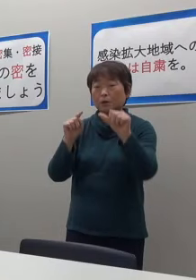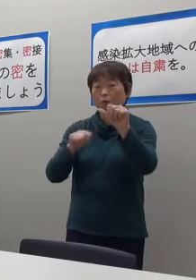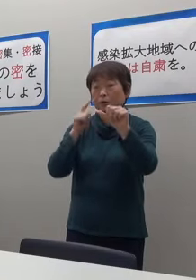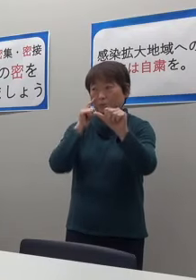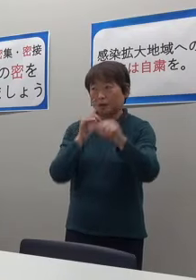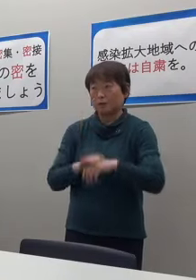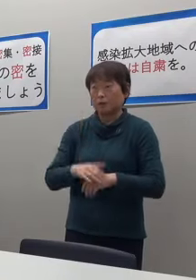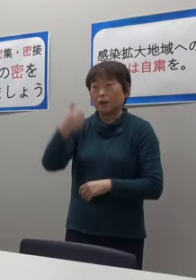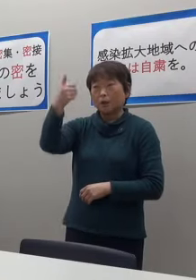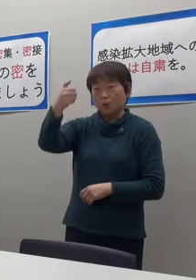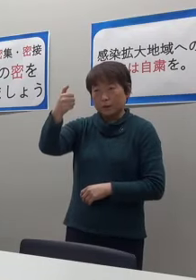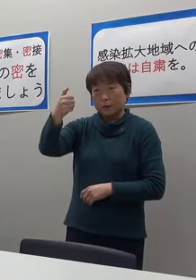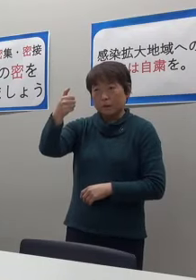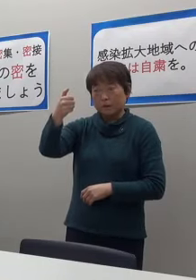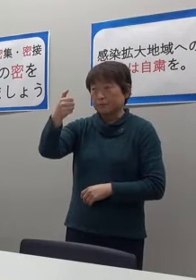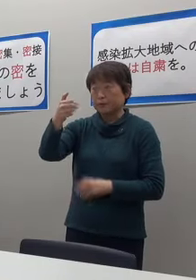祖父の方が一人いらっしゃ